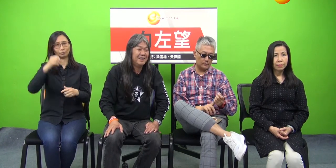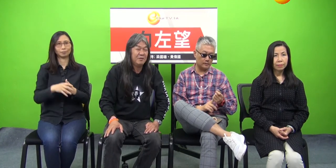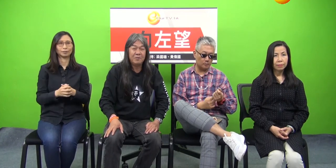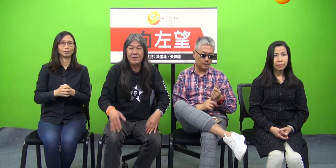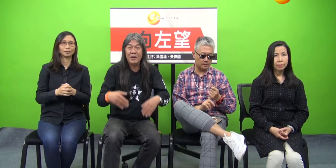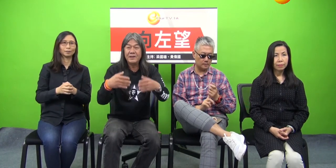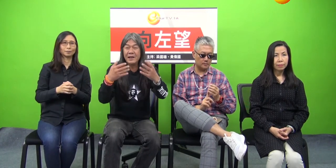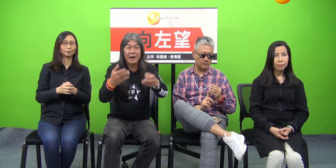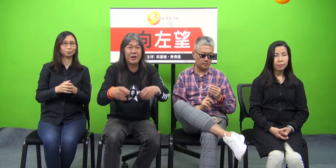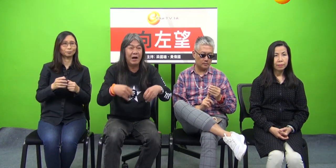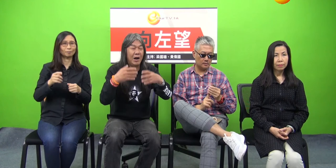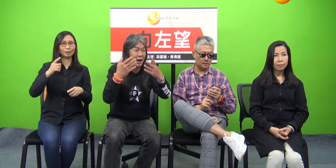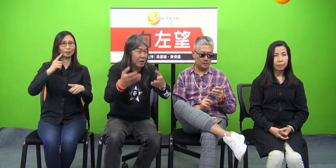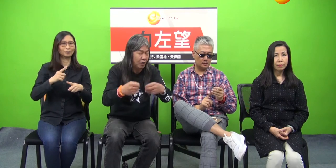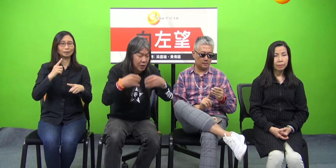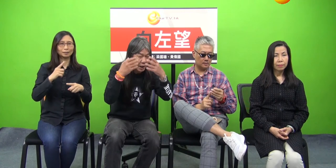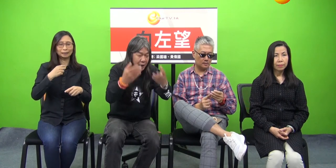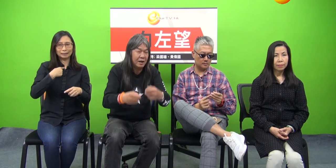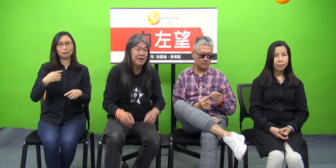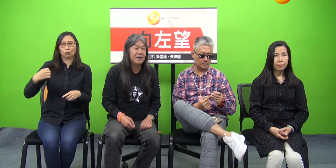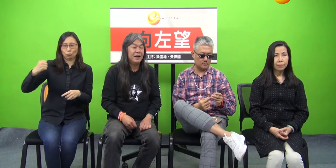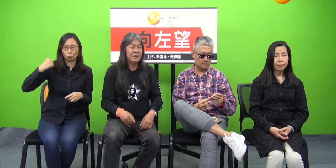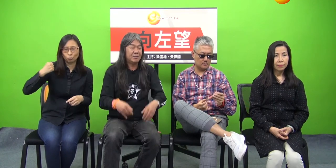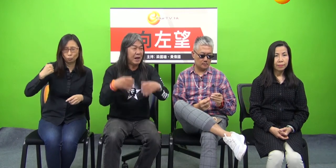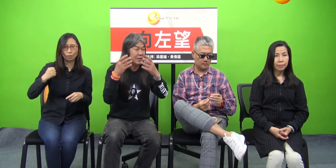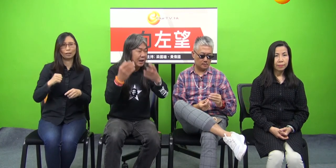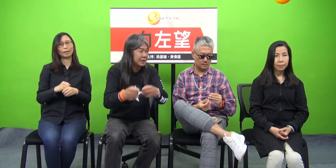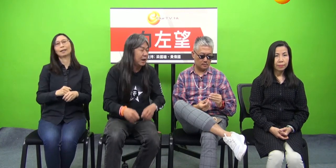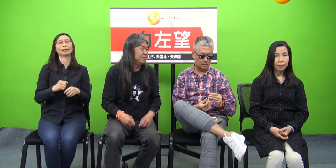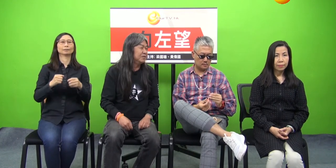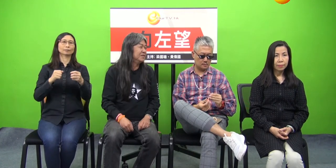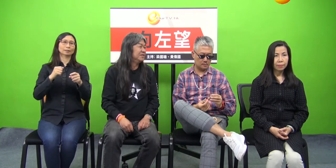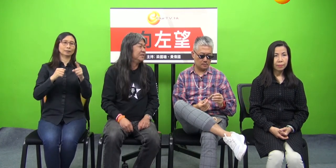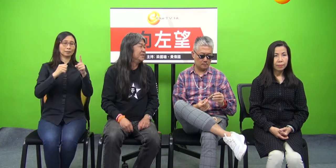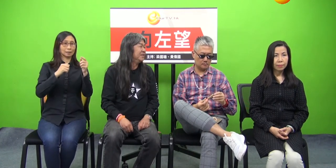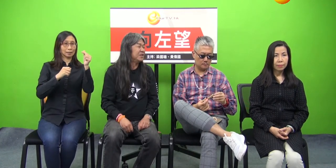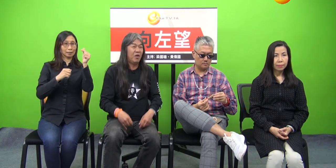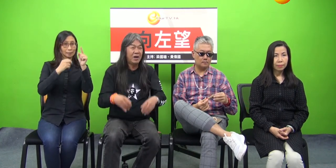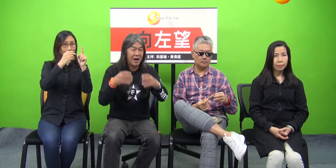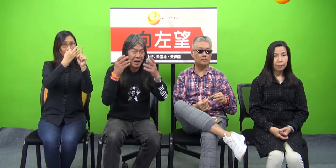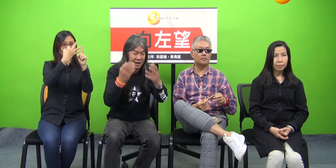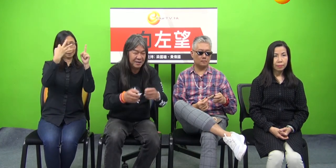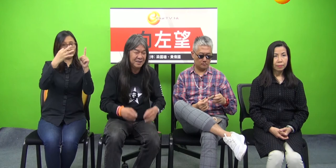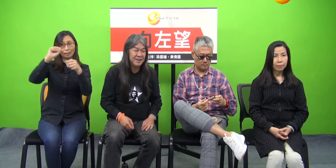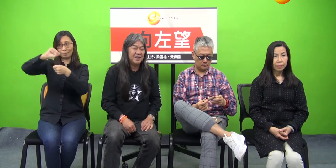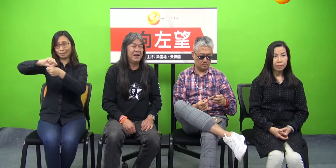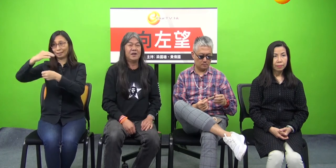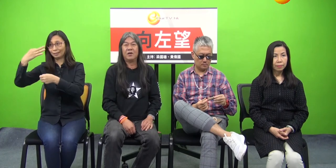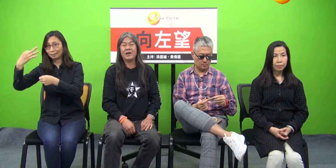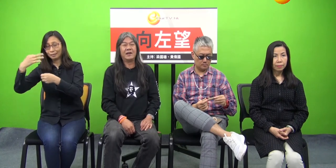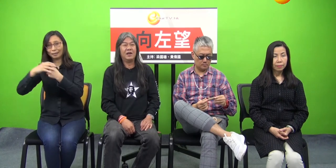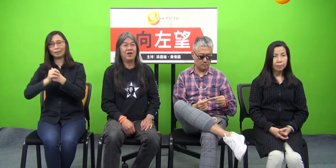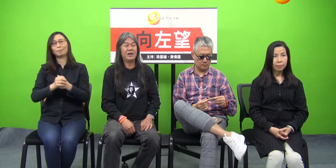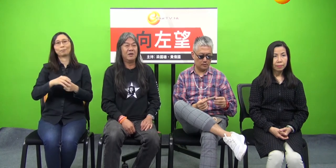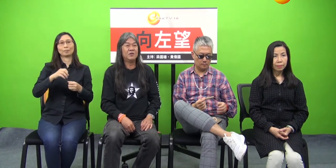啊？ 你俾啲精力去搞下，講下13+3，講下呢一個